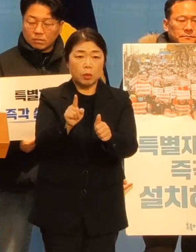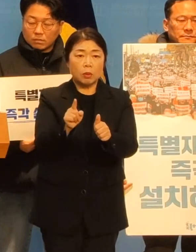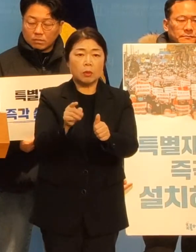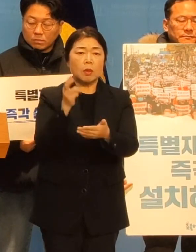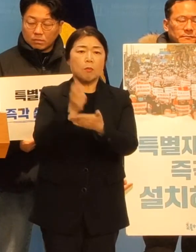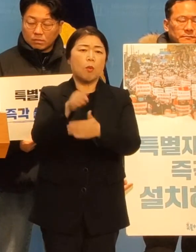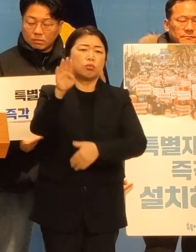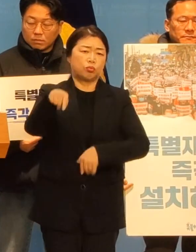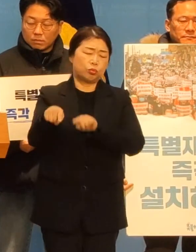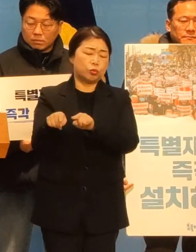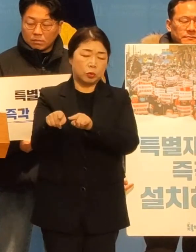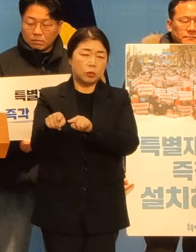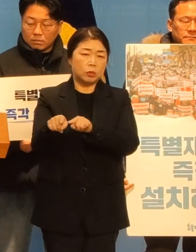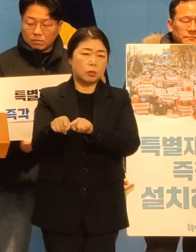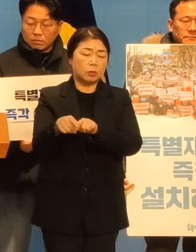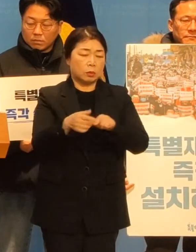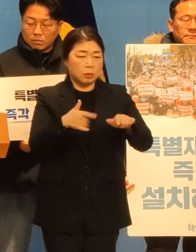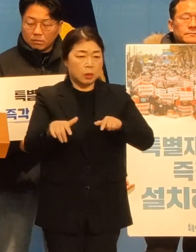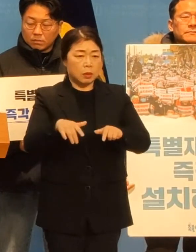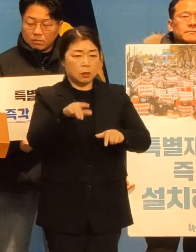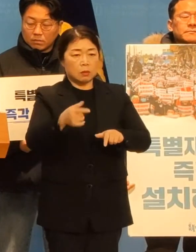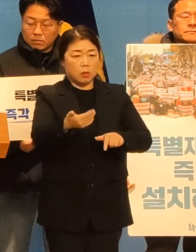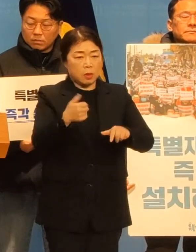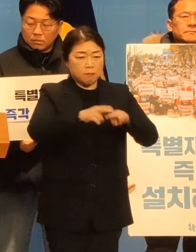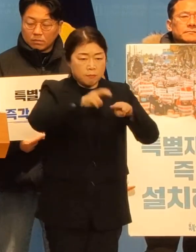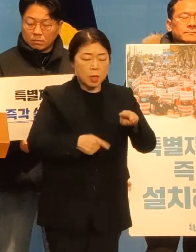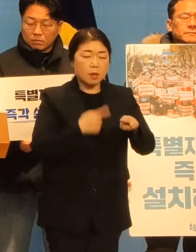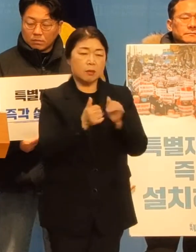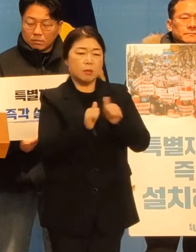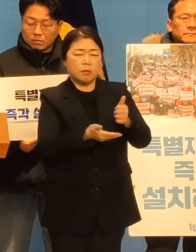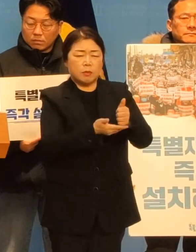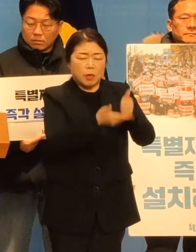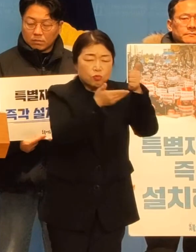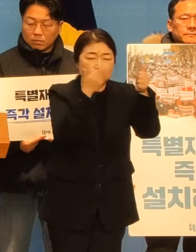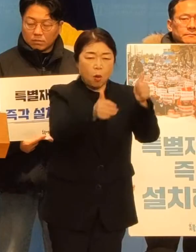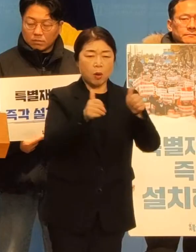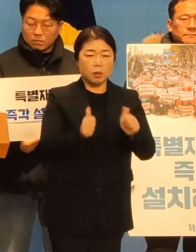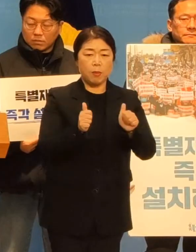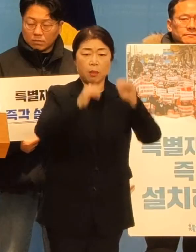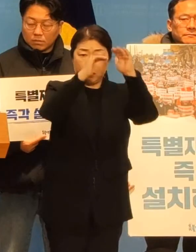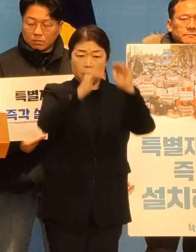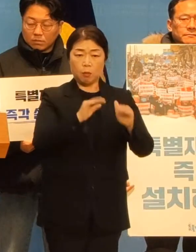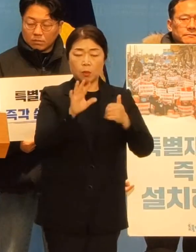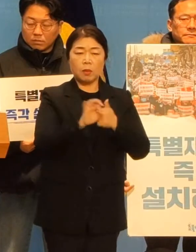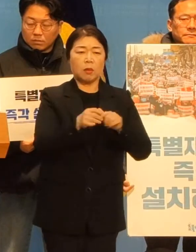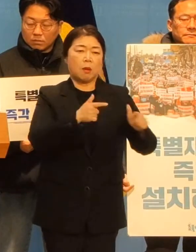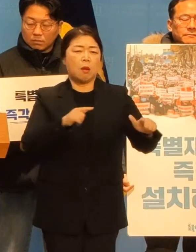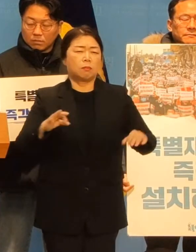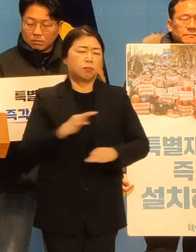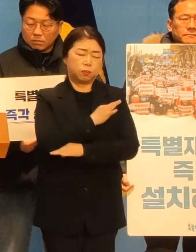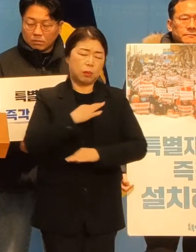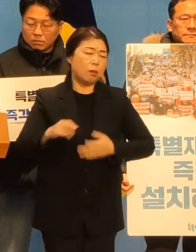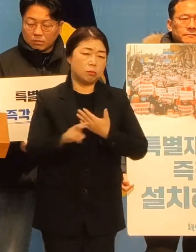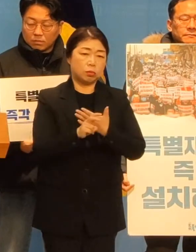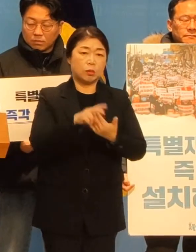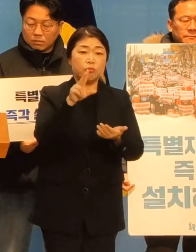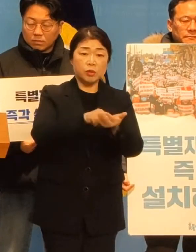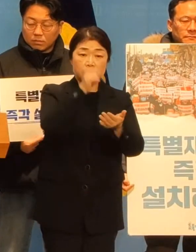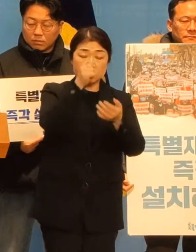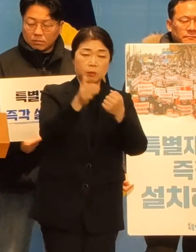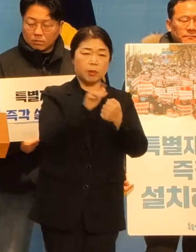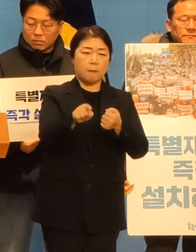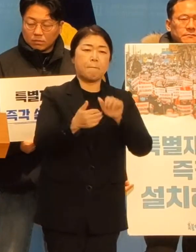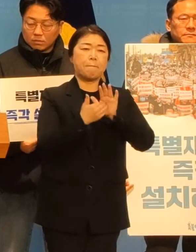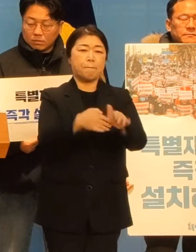여러 가지로 정관 예우나 뭐 이런 걸로 여러 가지 재판상의 비리들이 생겨나니까 그거를 막아보기